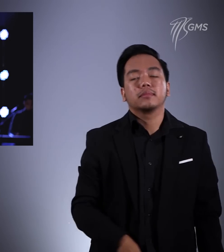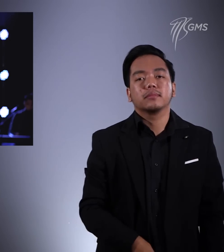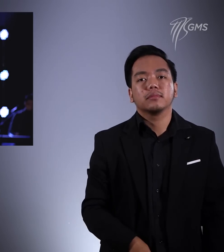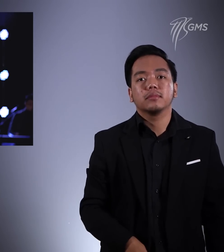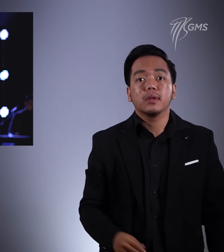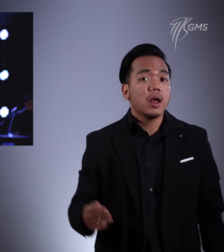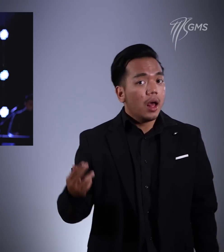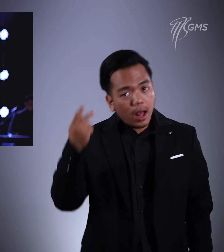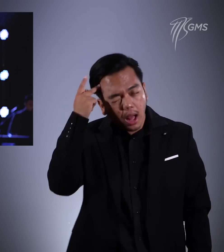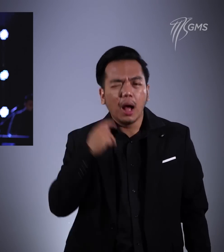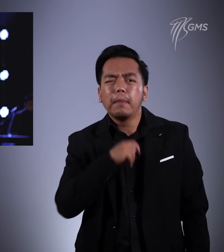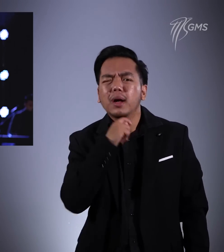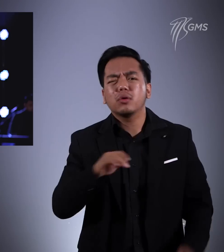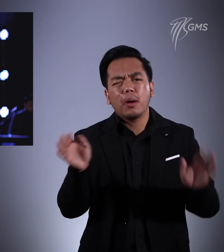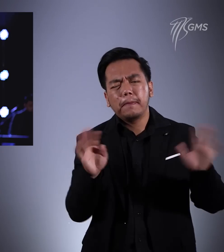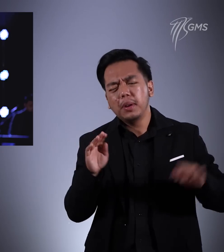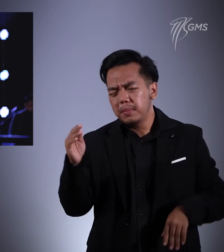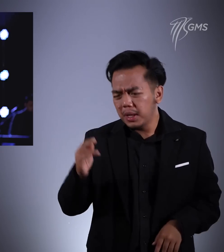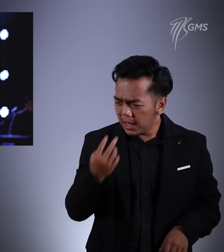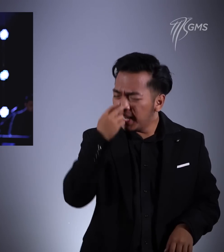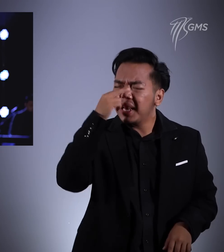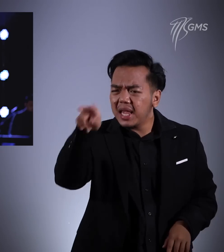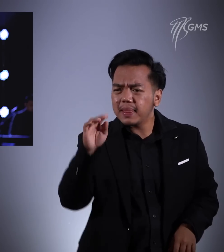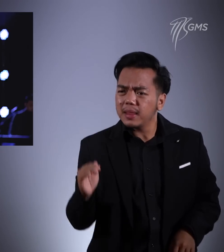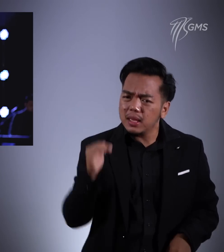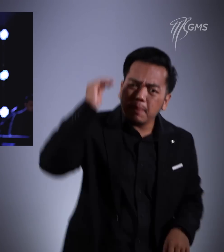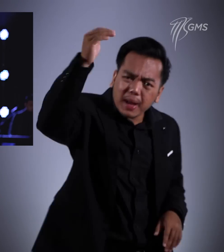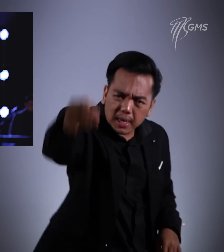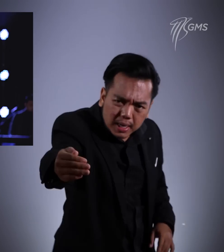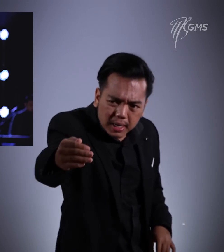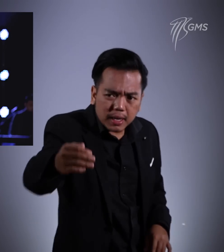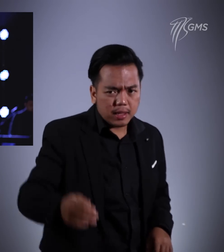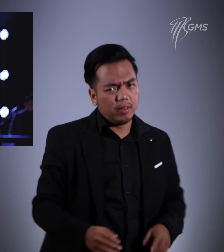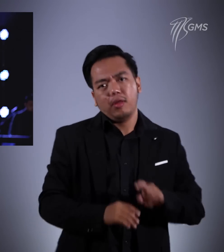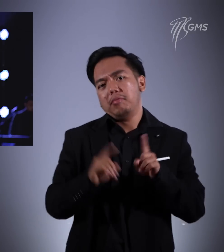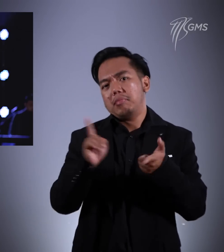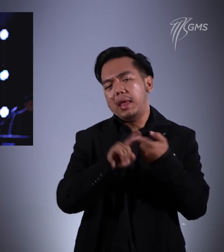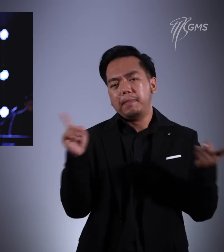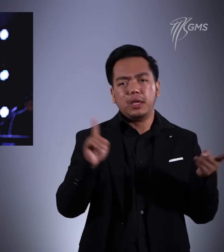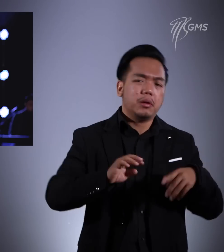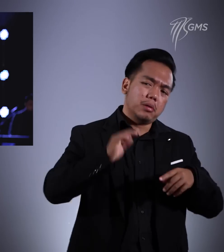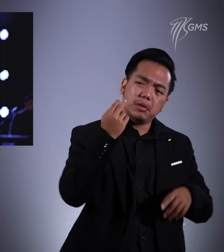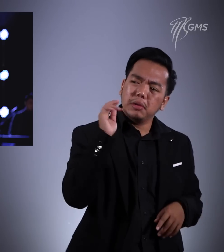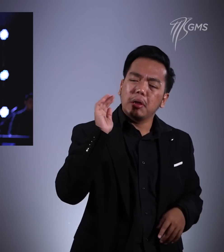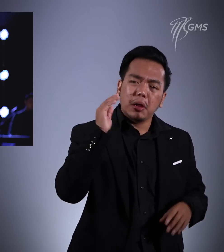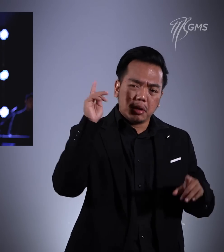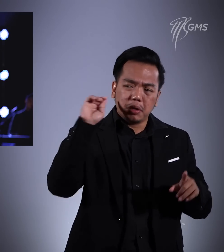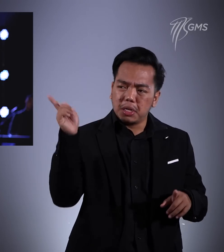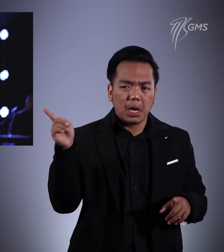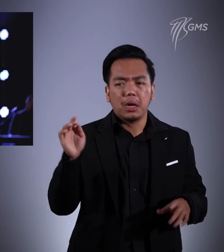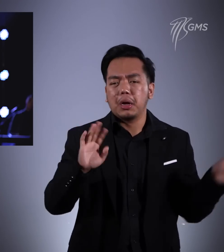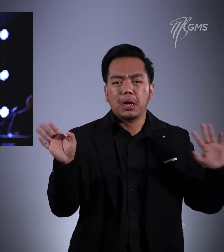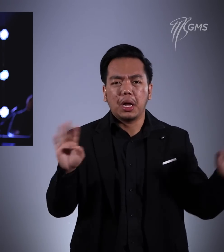lihat di depan, dia ingatkan Tuhan apa yang Tuhan lakukan di belakang. Dia tidak kepahitan kalau sekarang belum dikabulkan. Dia hanya bergantung